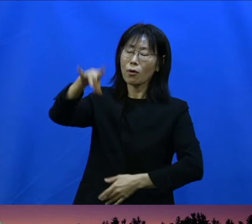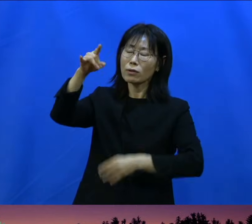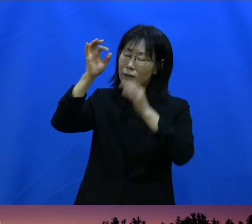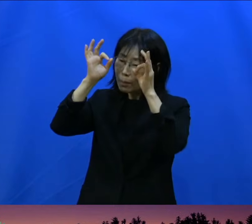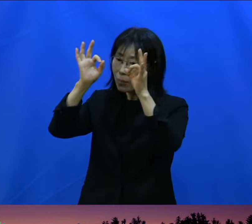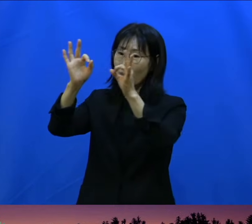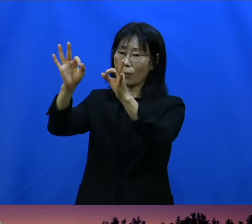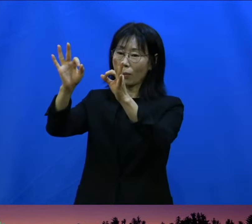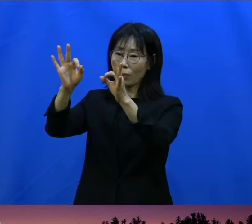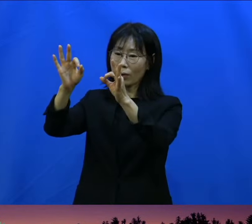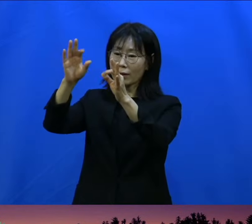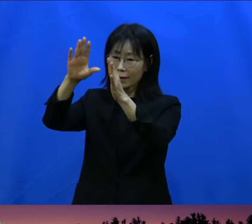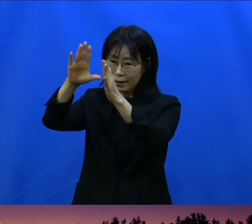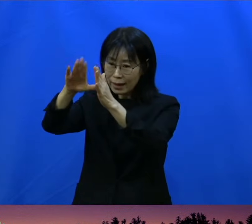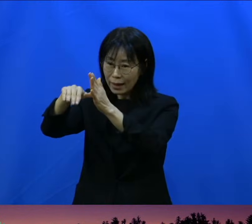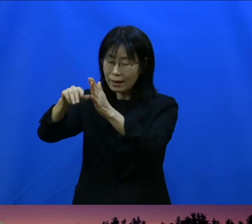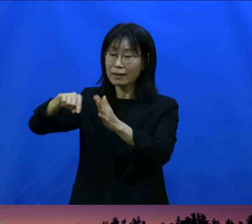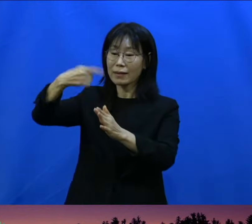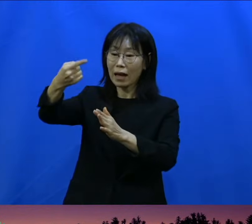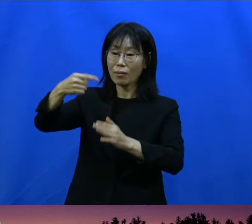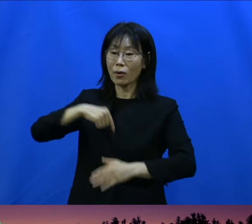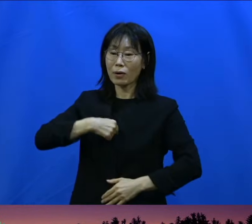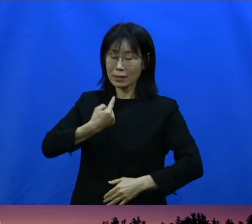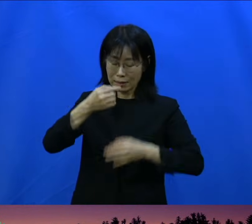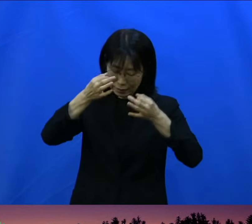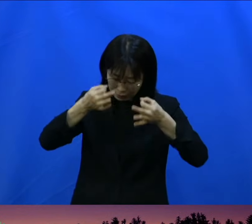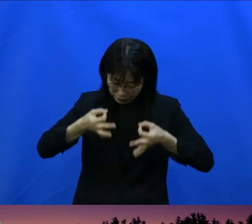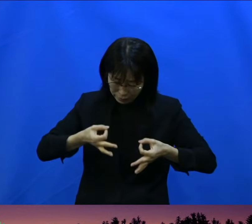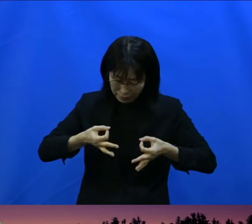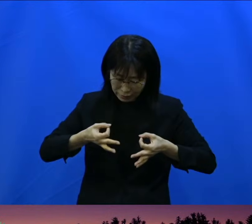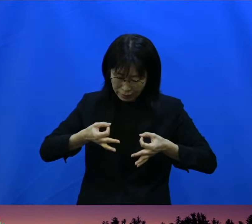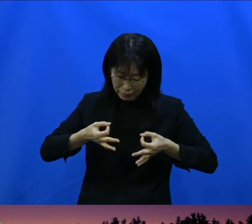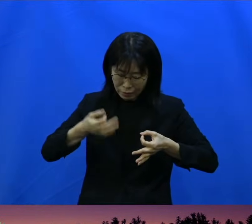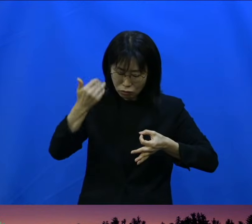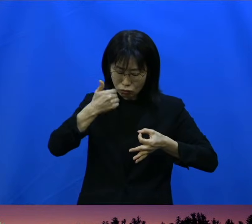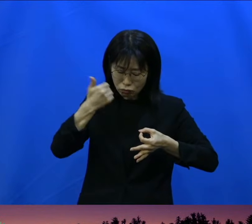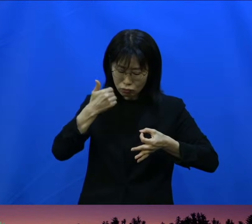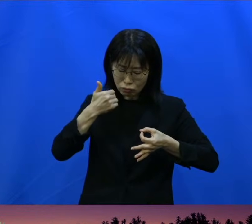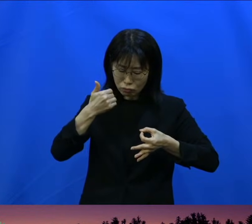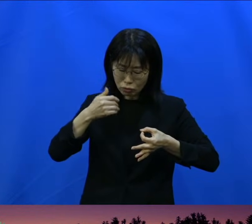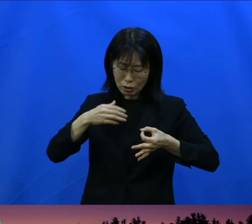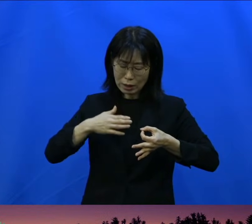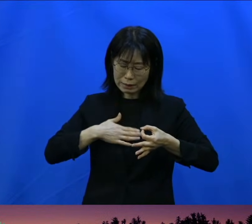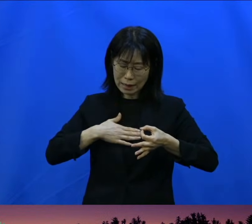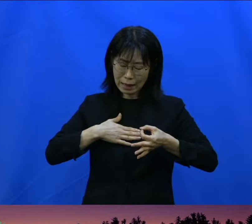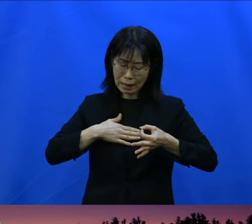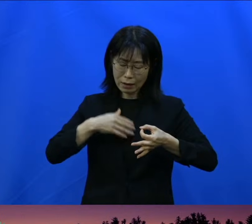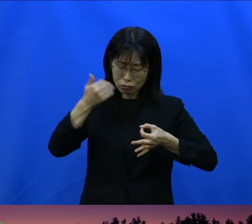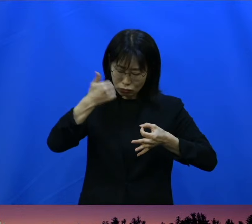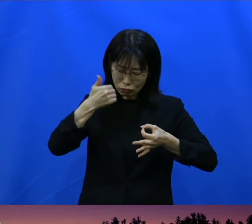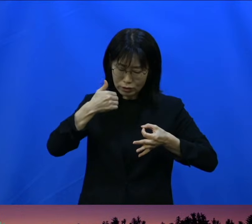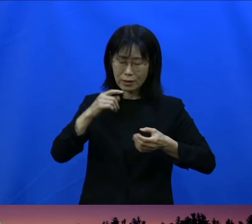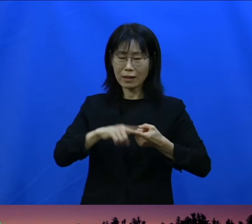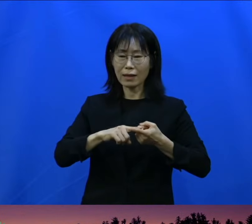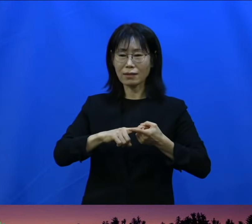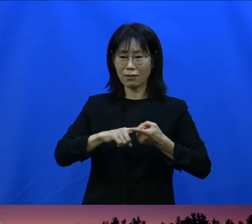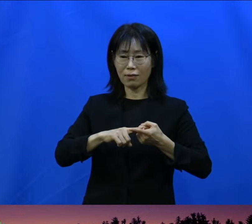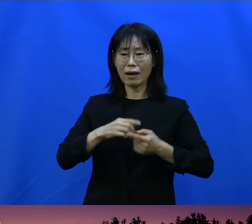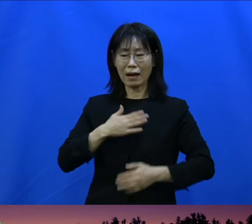그때 내가 보이는 거잖아요. 여러분 나라는 존재는 내가 누구인가라고 하는 이 질문은